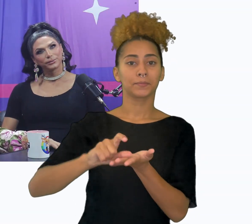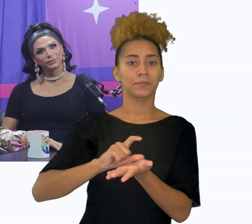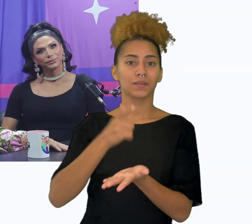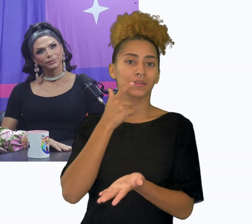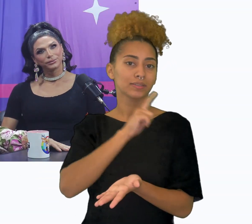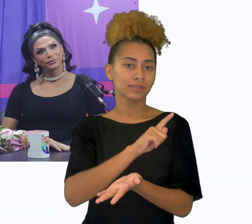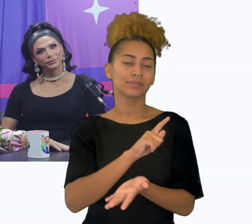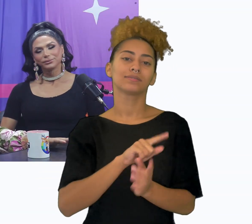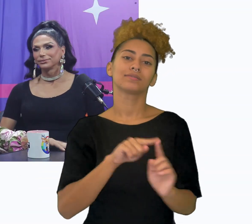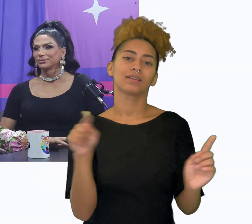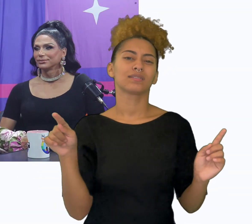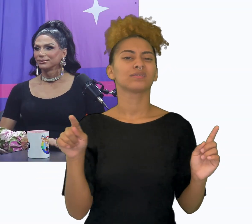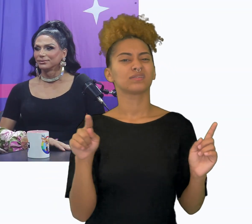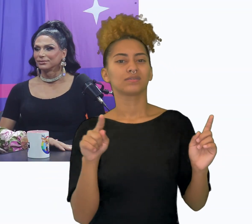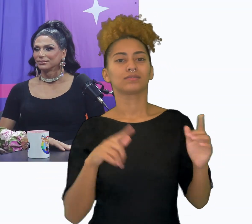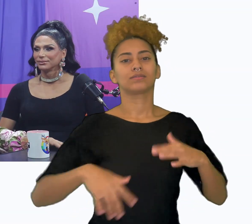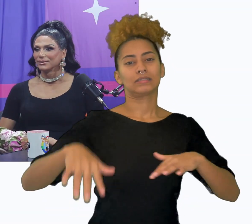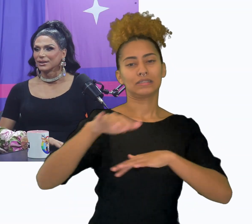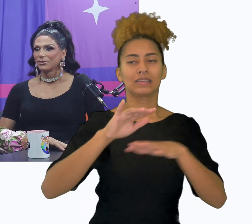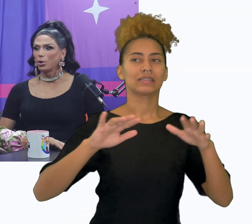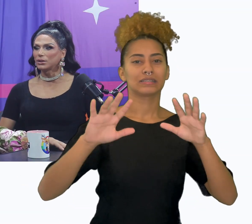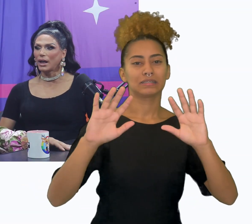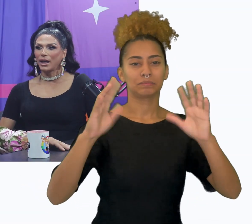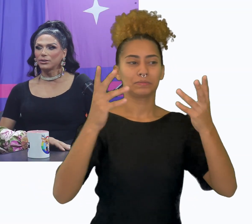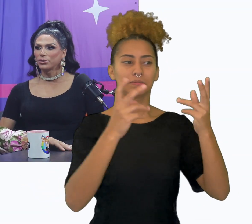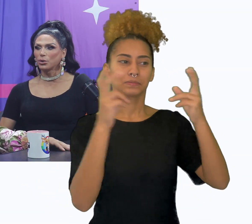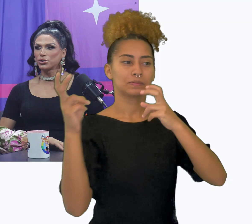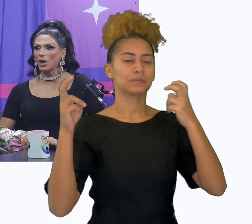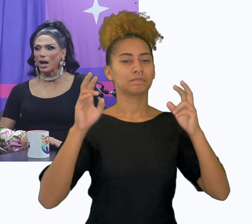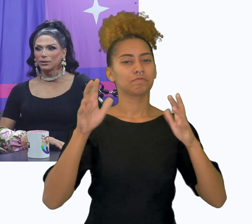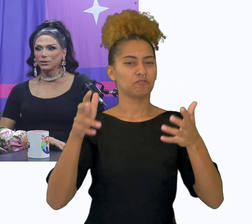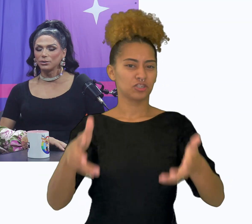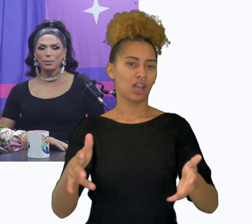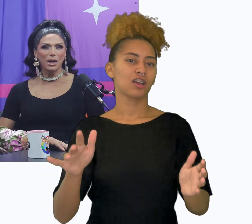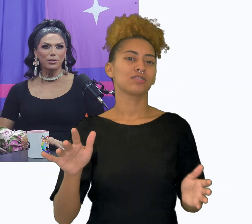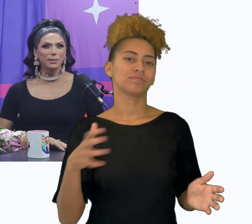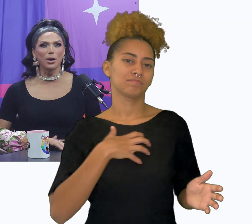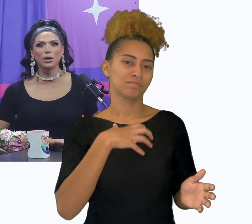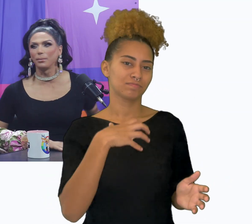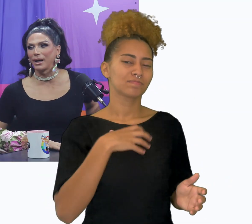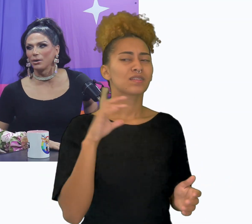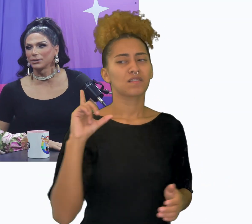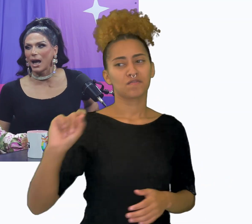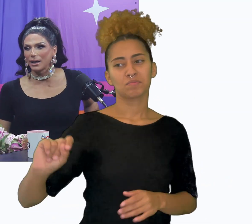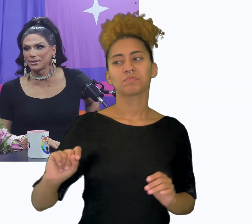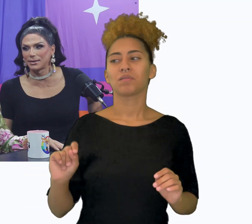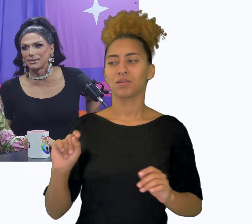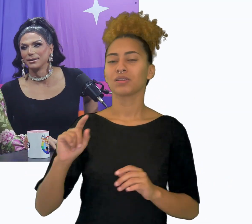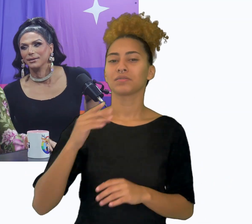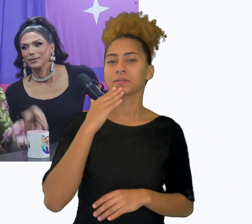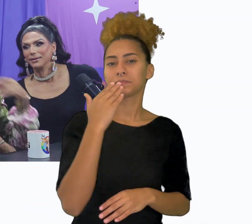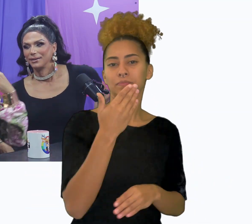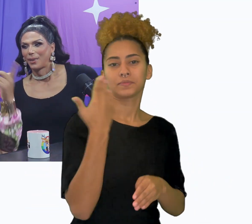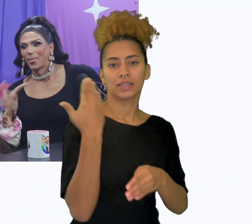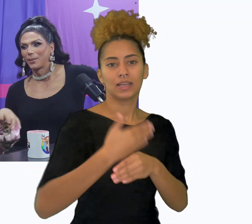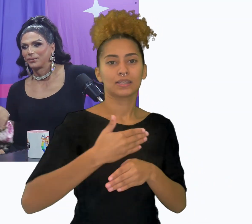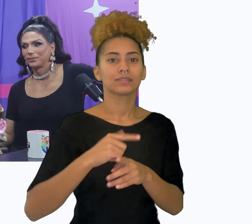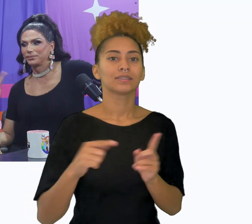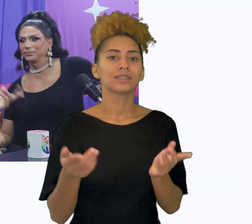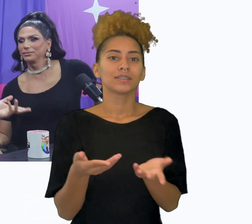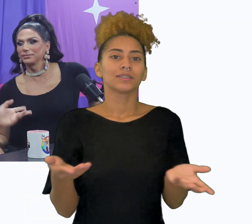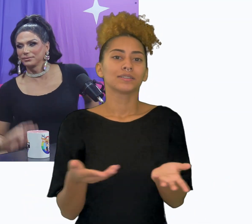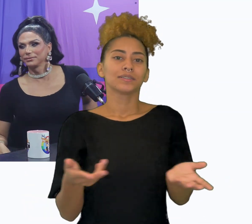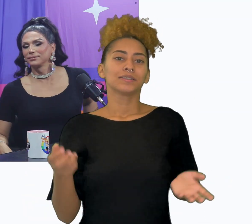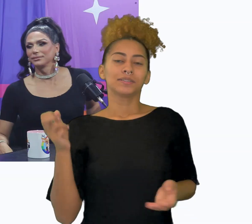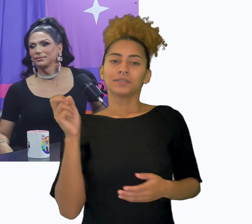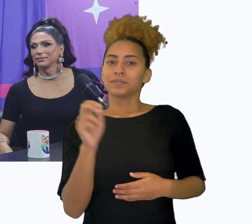alguns Mas criou gerou um clima, ficou gente. tenso, ficou chato. Eu disse, mulher, vamos embora, pegar um táxi. O que hoje a gente